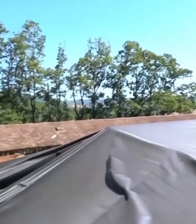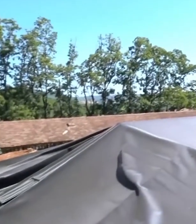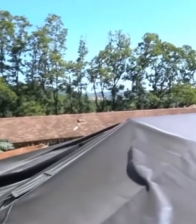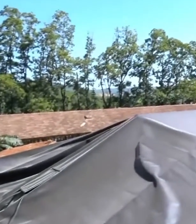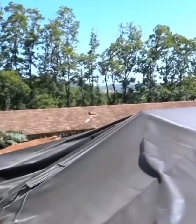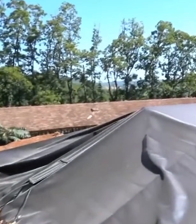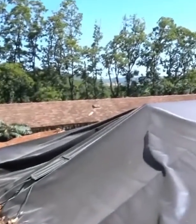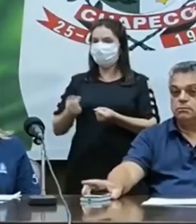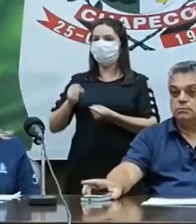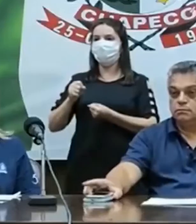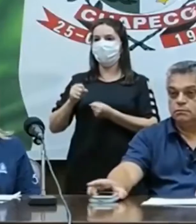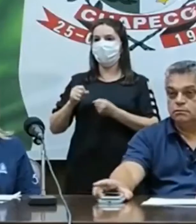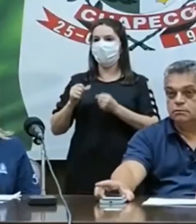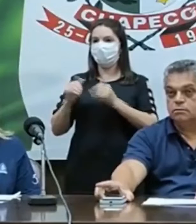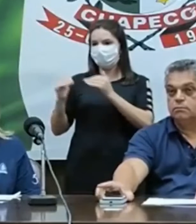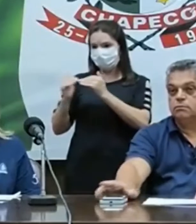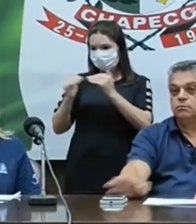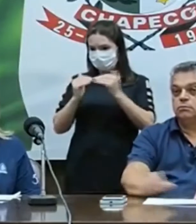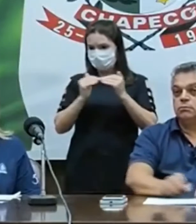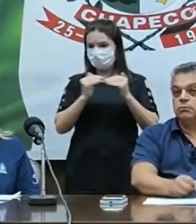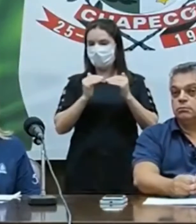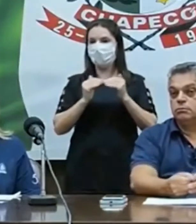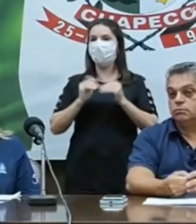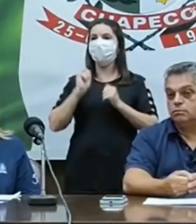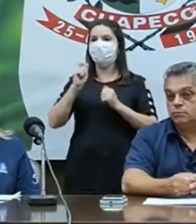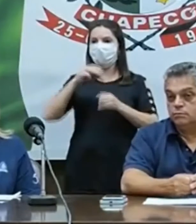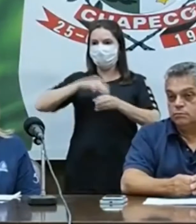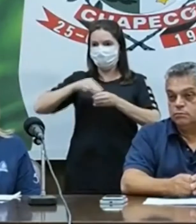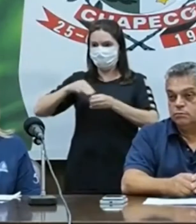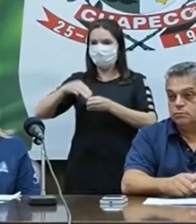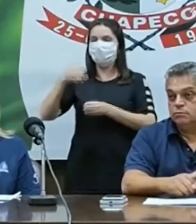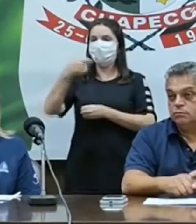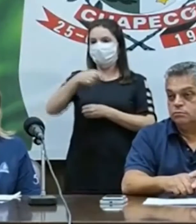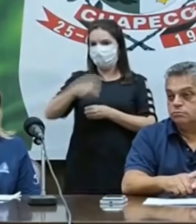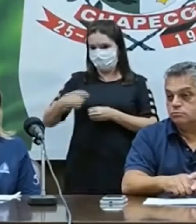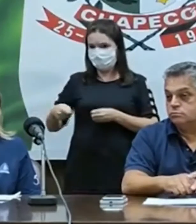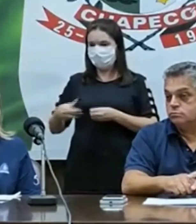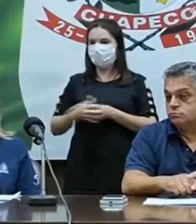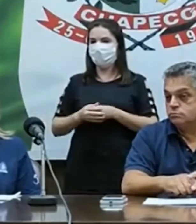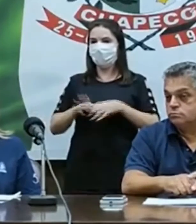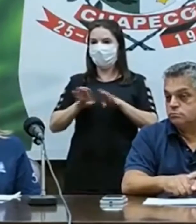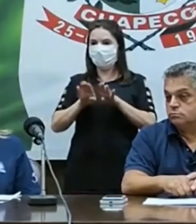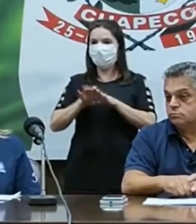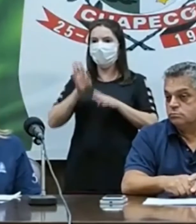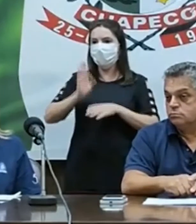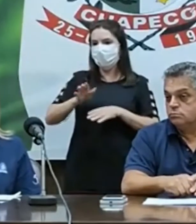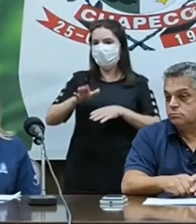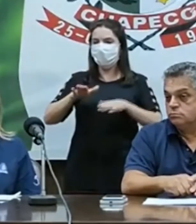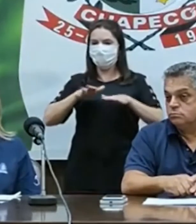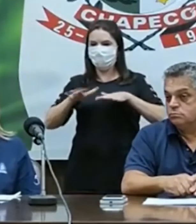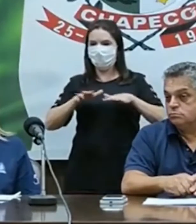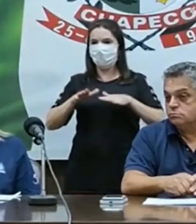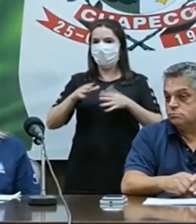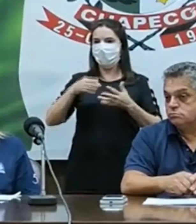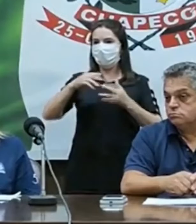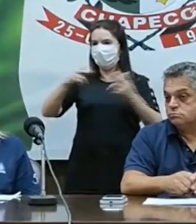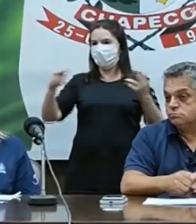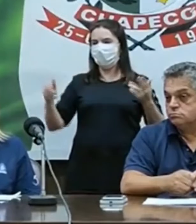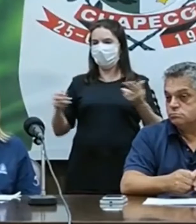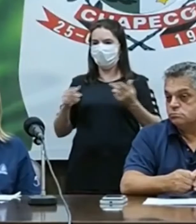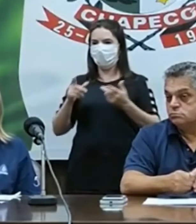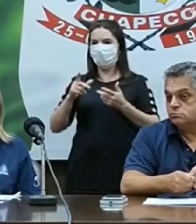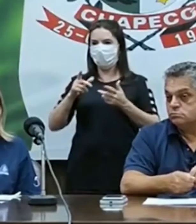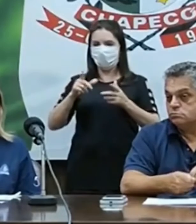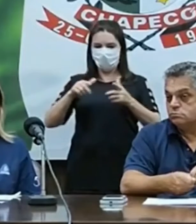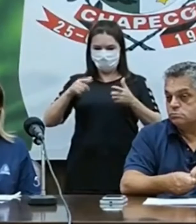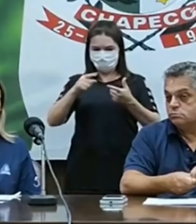com a perfuração de poços. A gente está aqui para fazer o que o município precisa. A gente já tem as ações do Chapecozinho, tem ações de